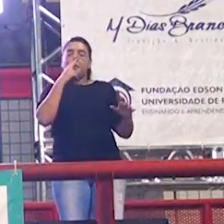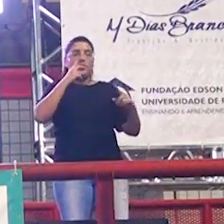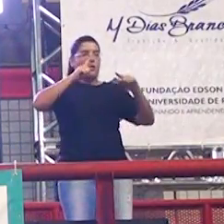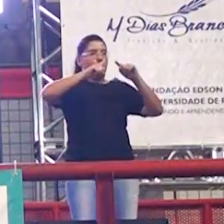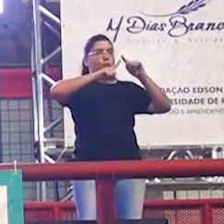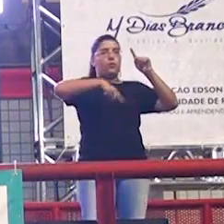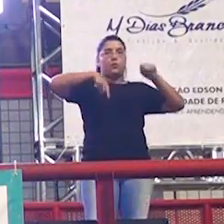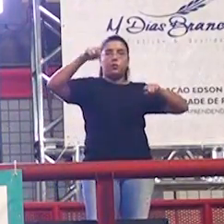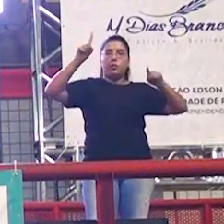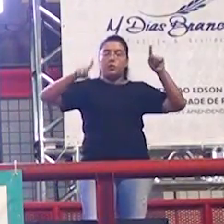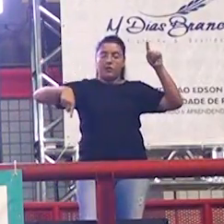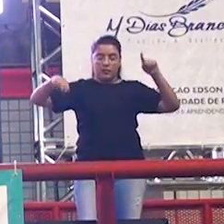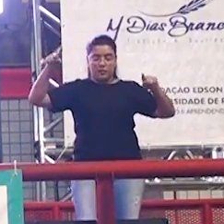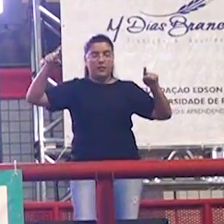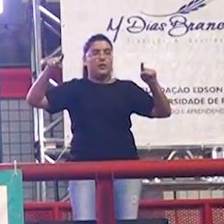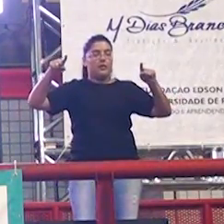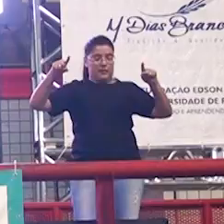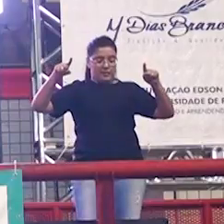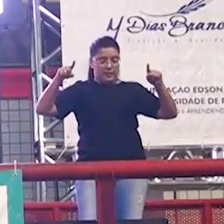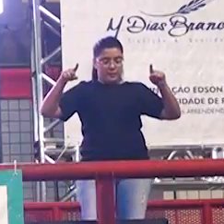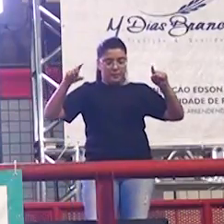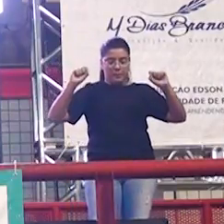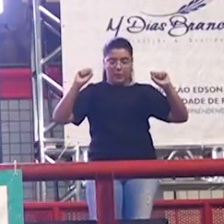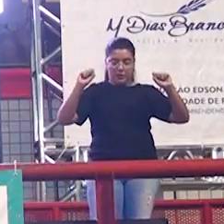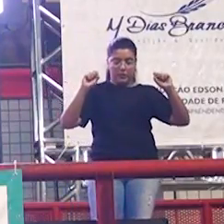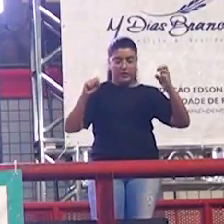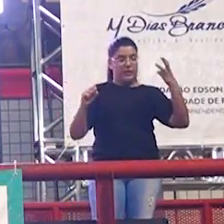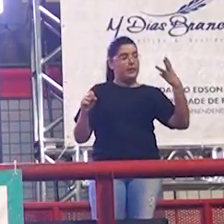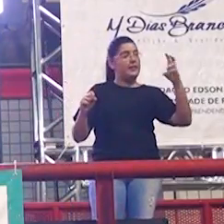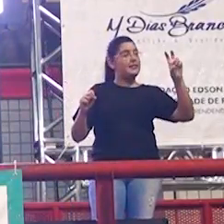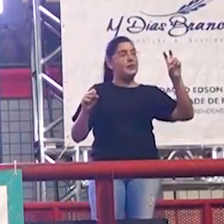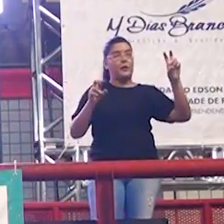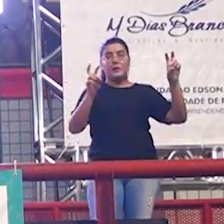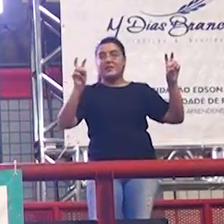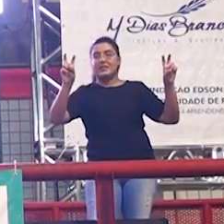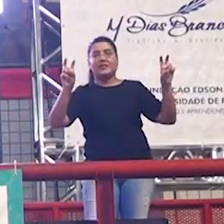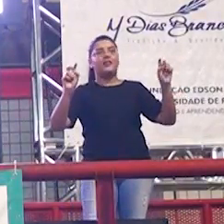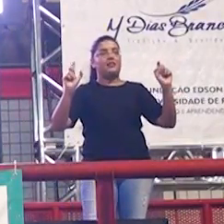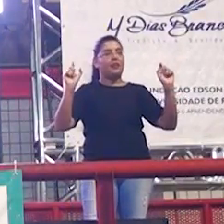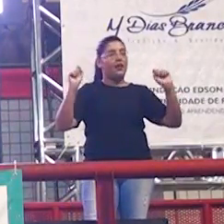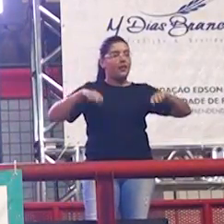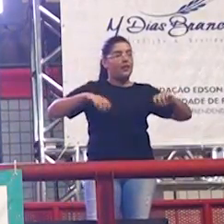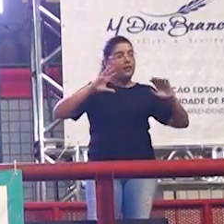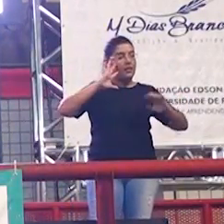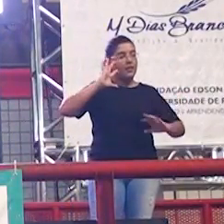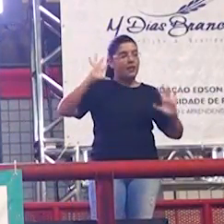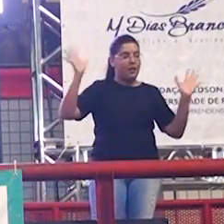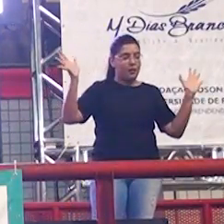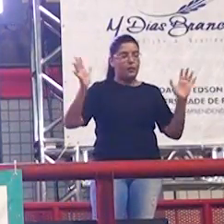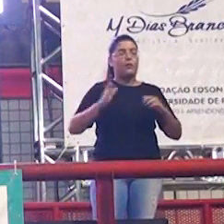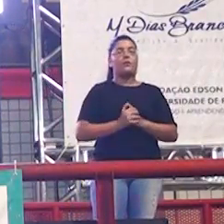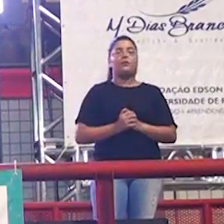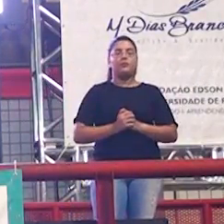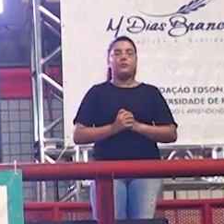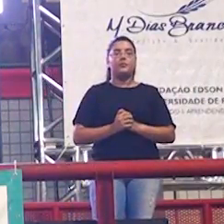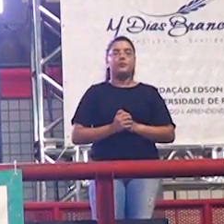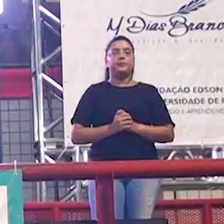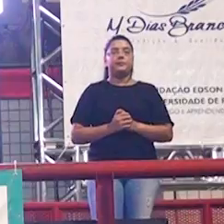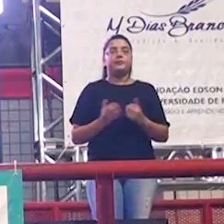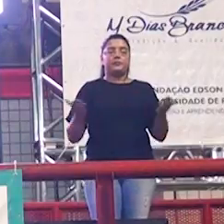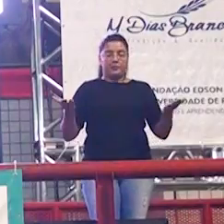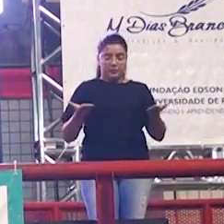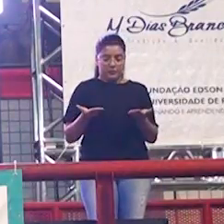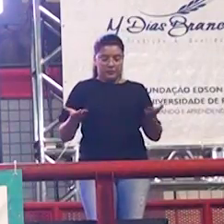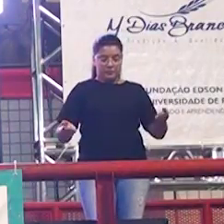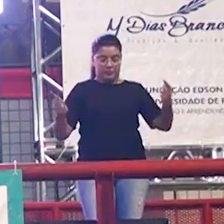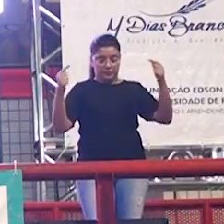oscilou, chegando a picos de 35 graus. Está claro o conceito? Ficou claro? Beleza. Bora seguir para o